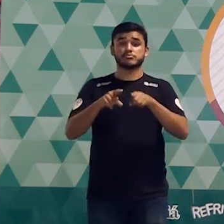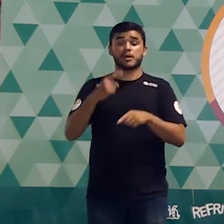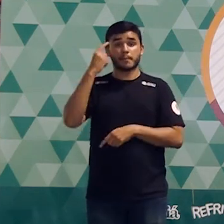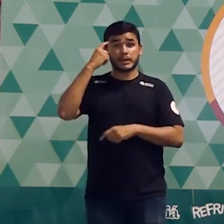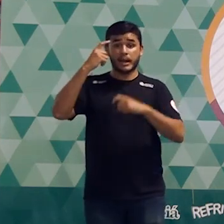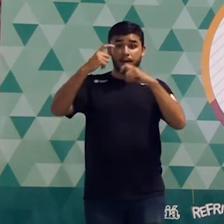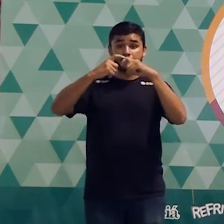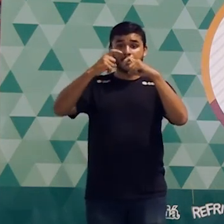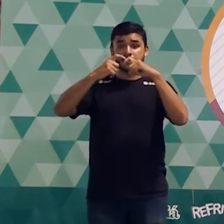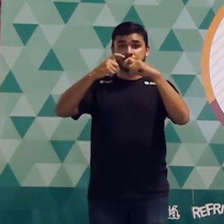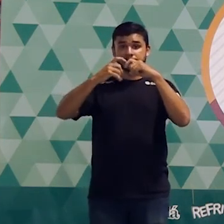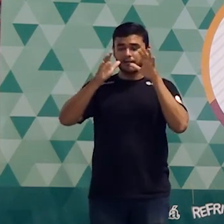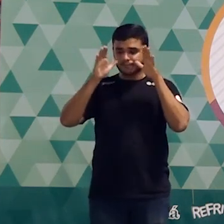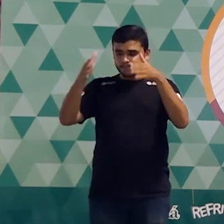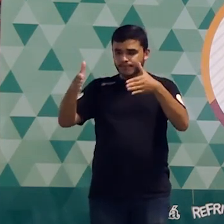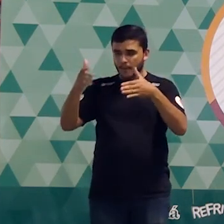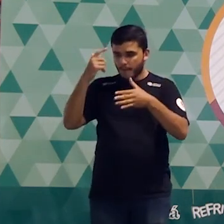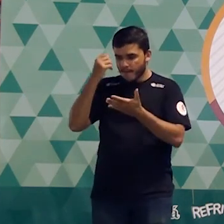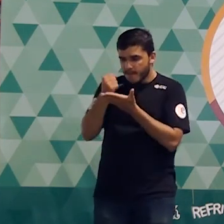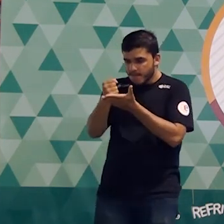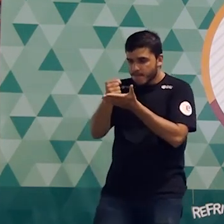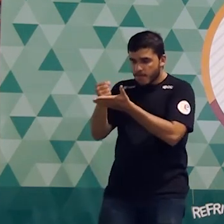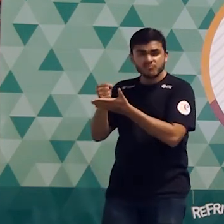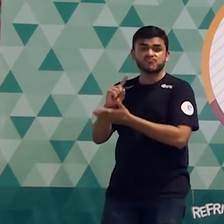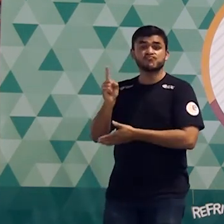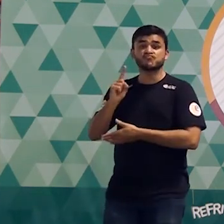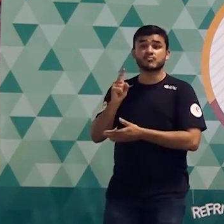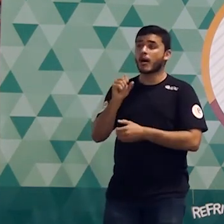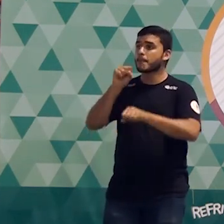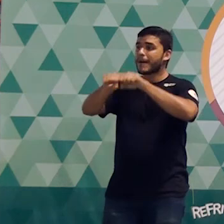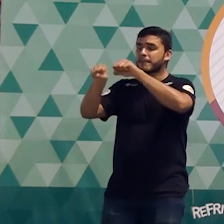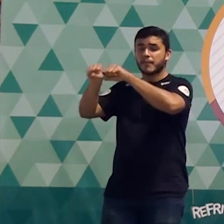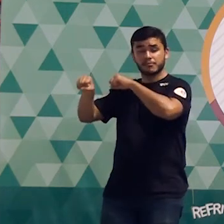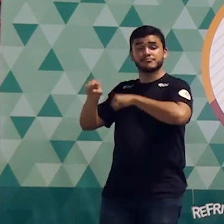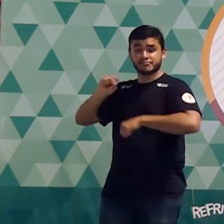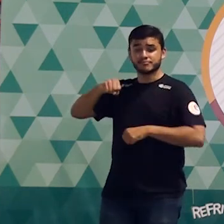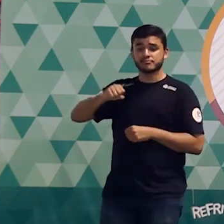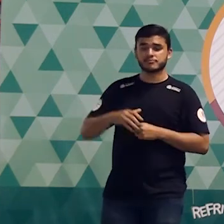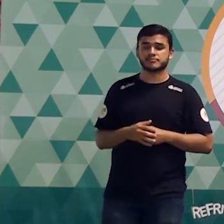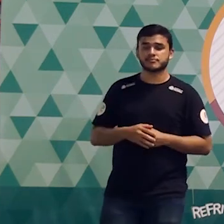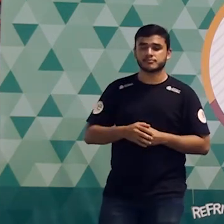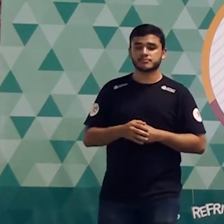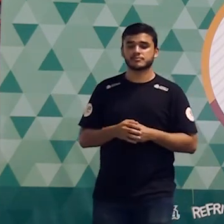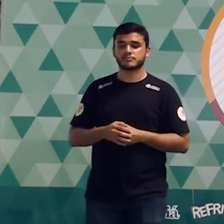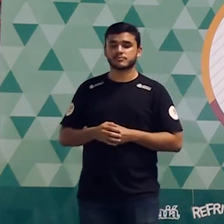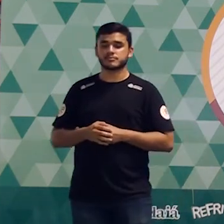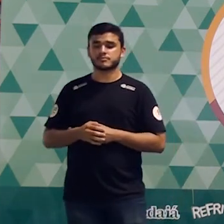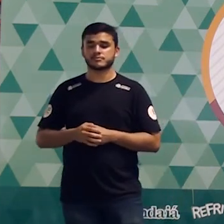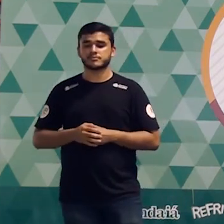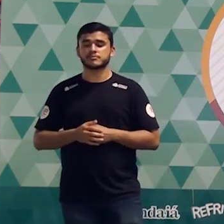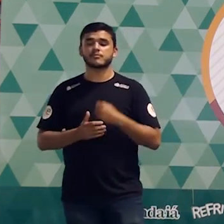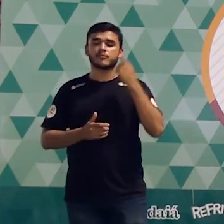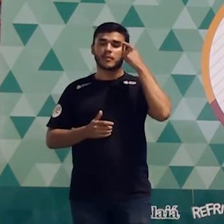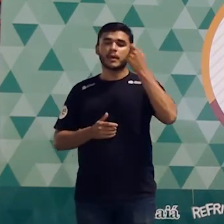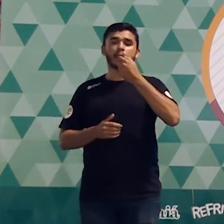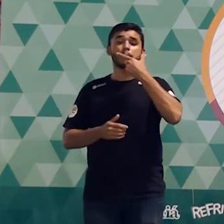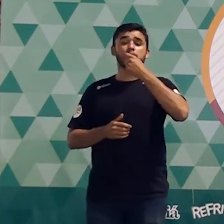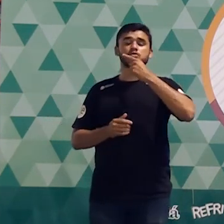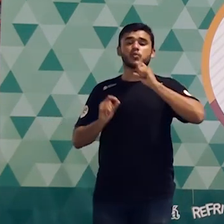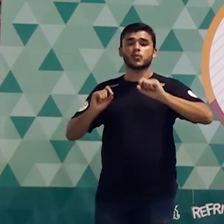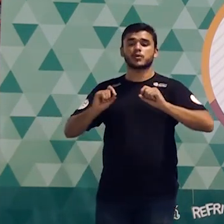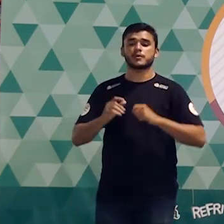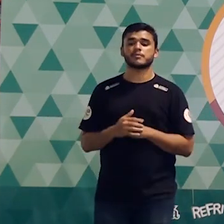devia ajudar a galera, matava mais do que ajudava. Olha aqui. Sabe qual era um dos maiores dos remédios mais comuns na Idade